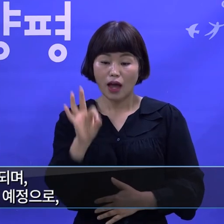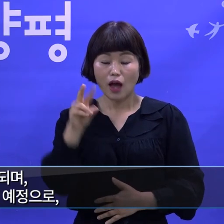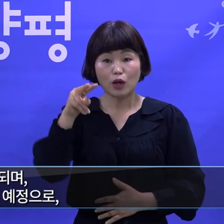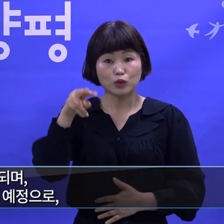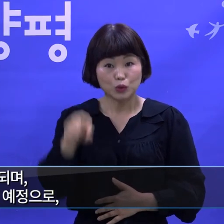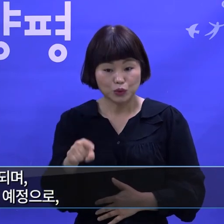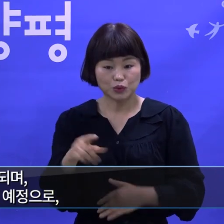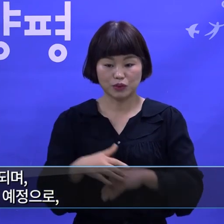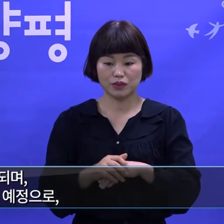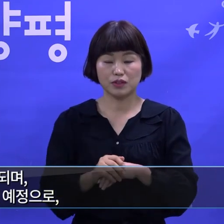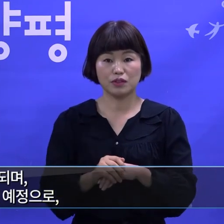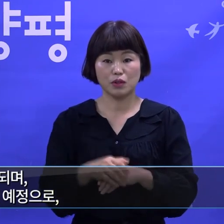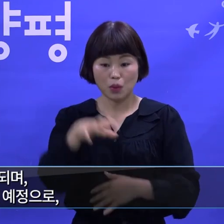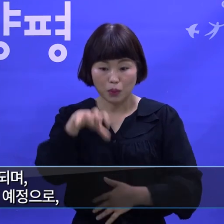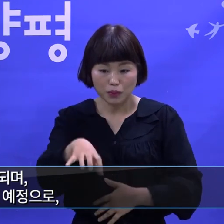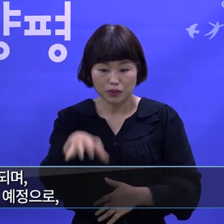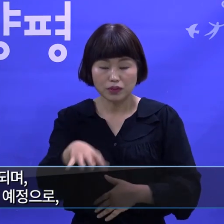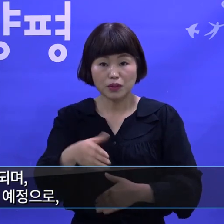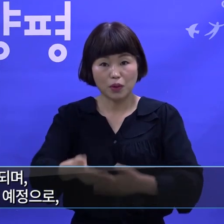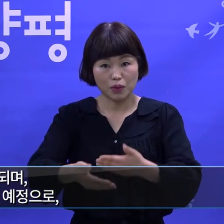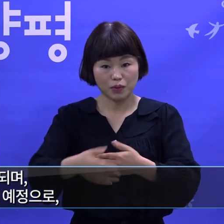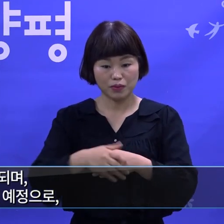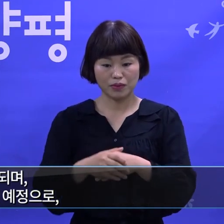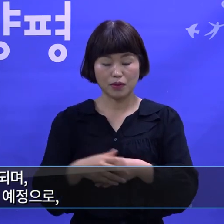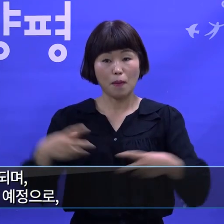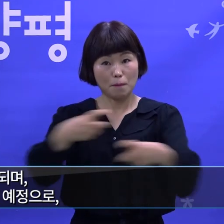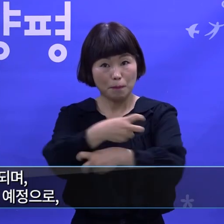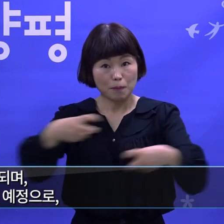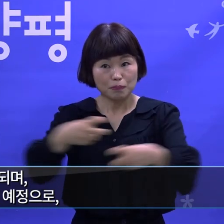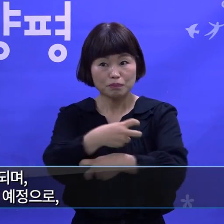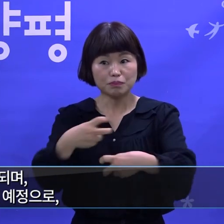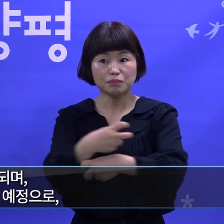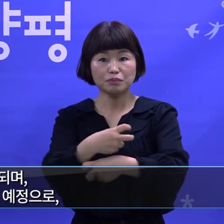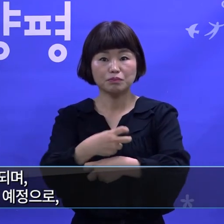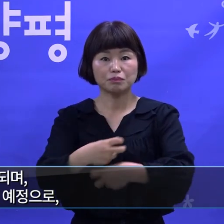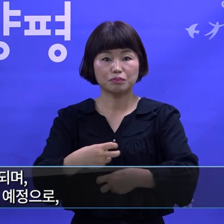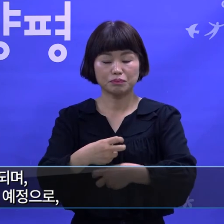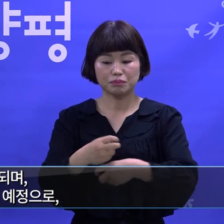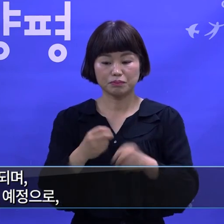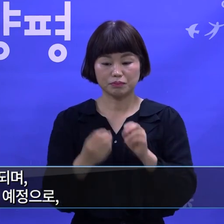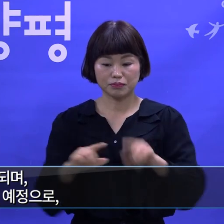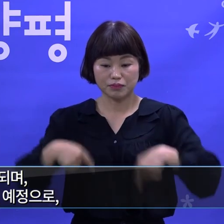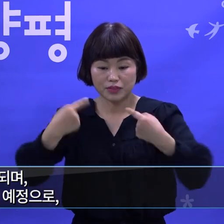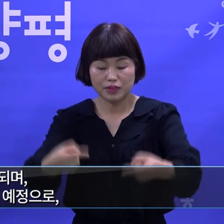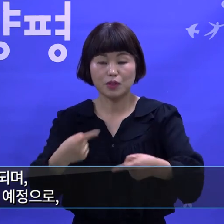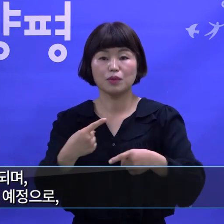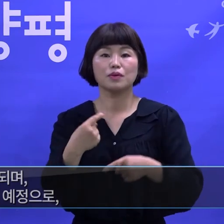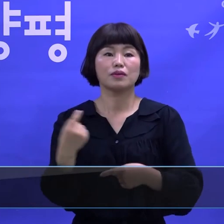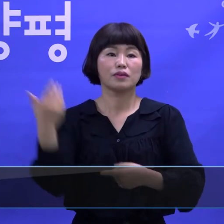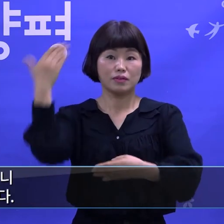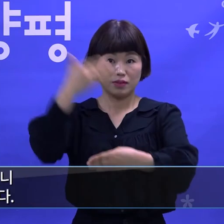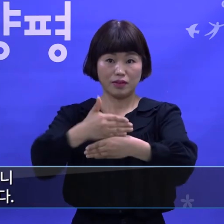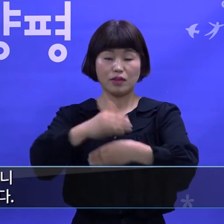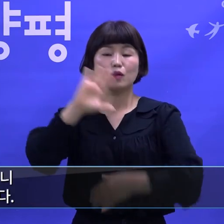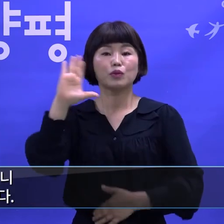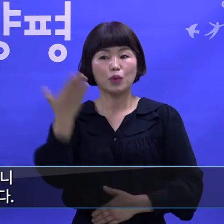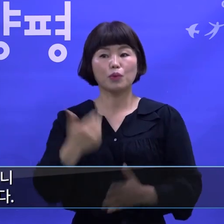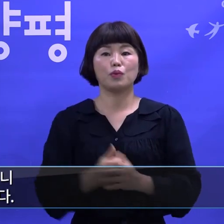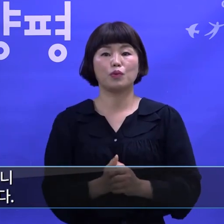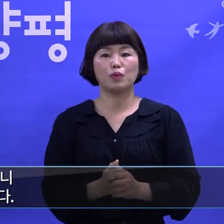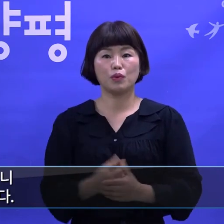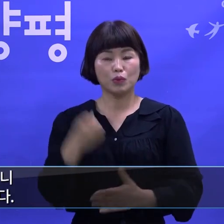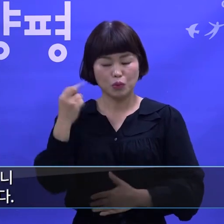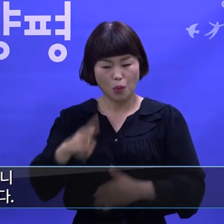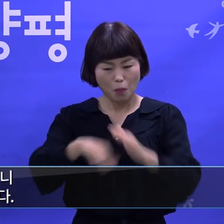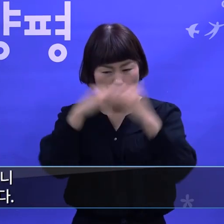교통이 차단되며 주요 도보 진입로에는 바리케이트가 설치될 예정으로 모든